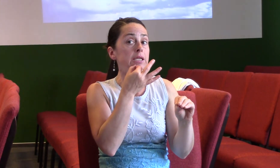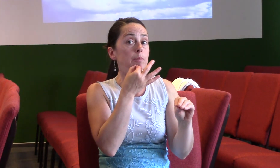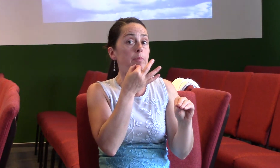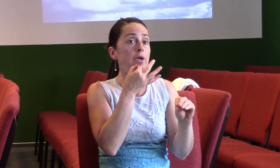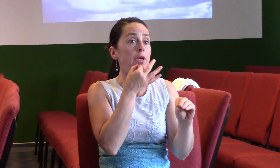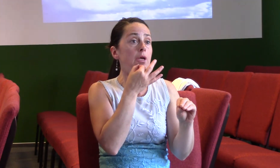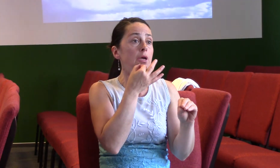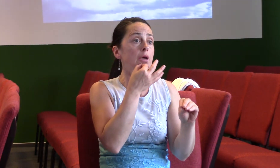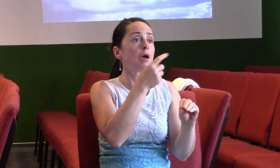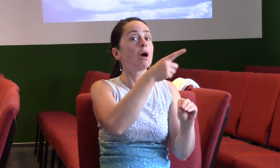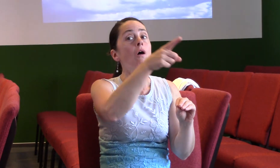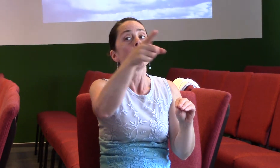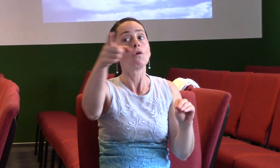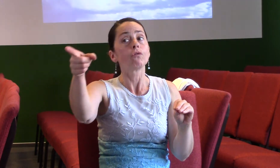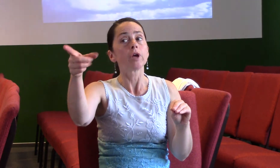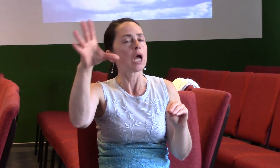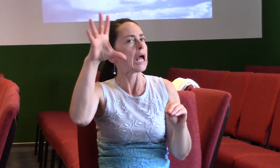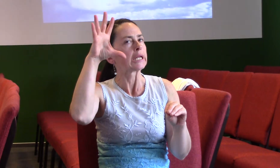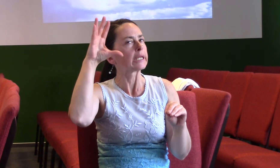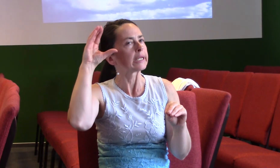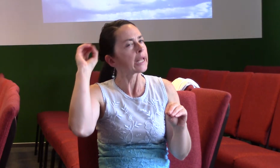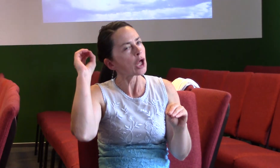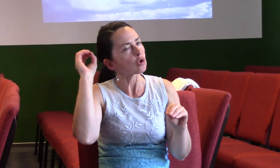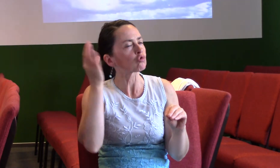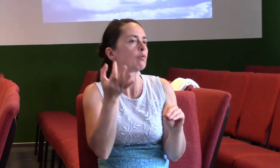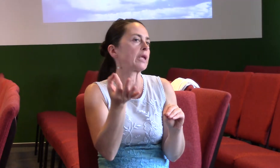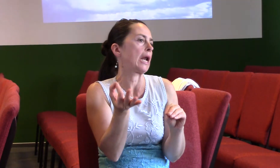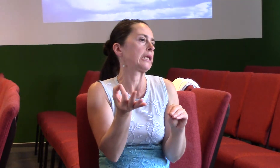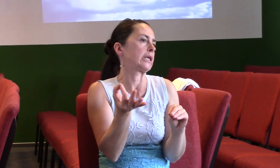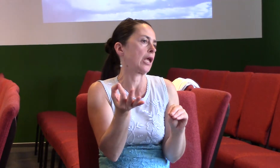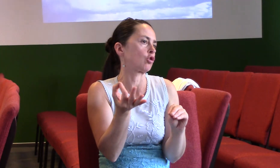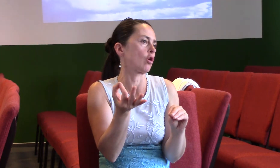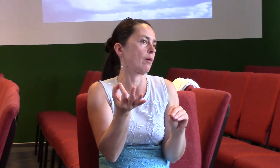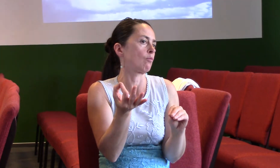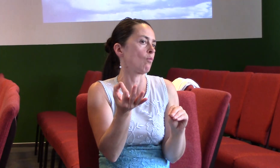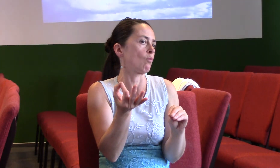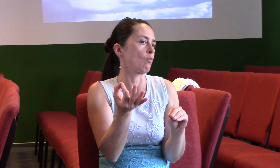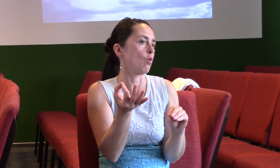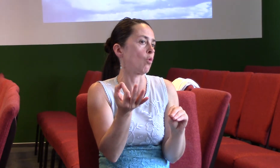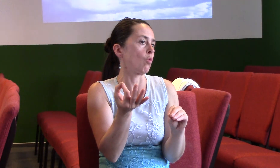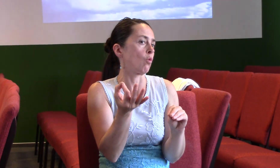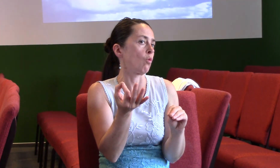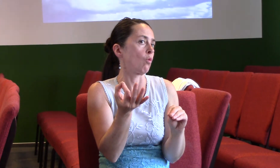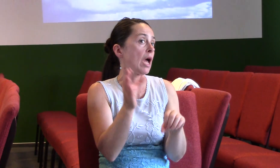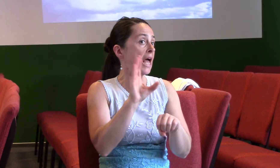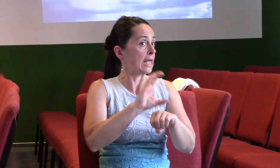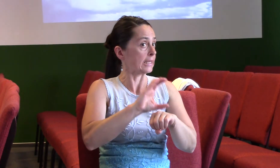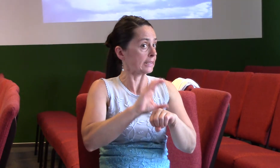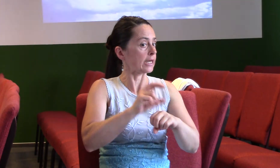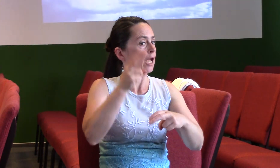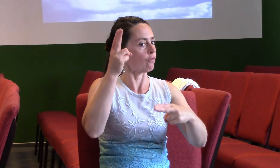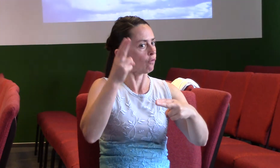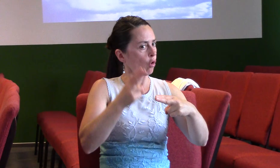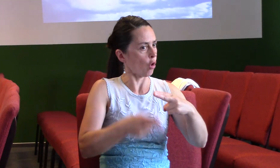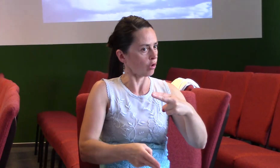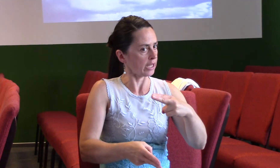Ano, ale byl bych opravdu velmi rád, kdybychom tomu porozuměli, tomu zákonu očkovění a kdybychom ho